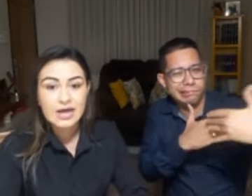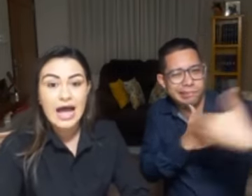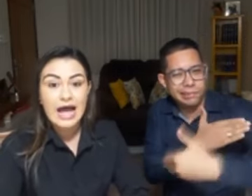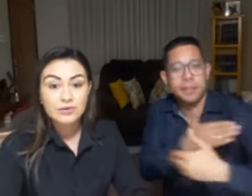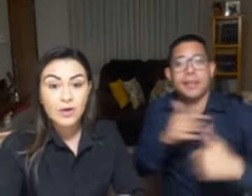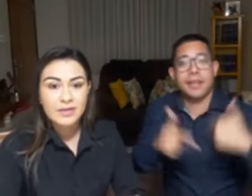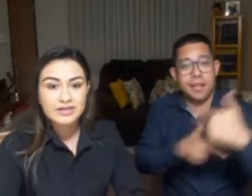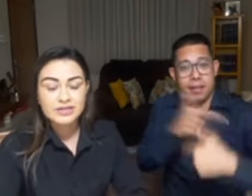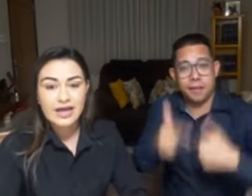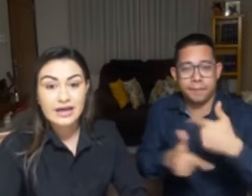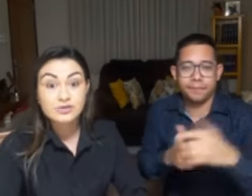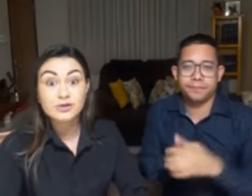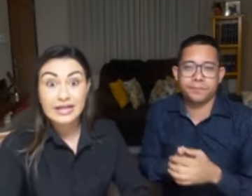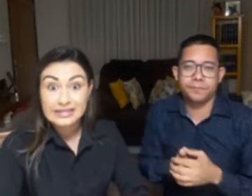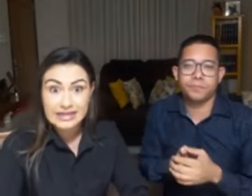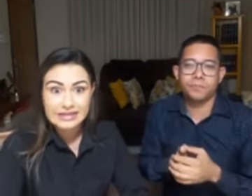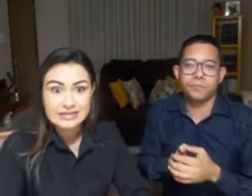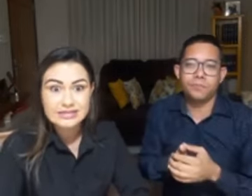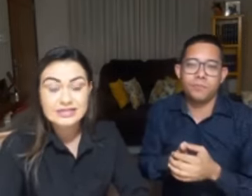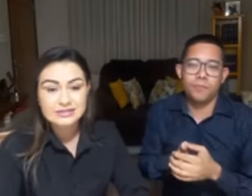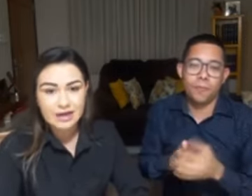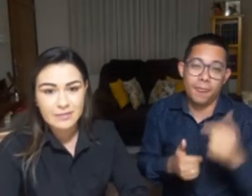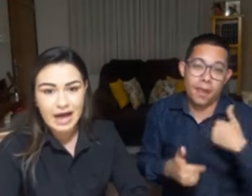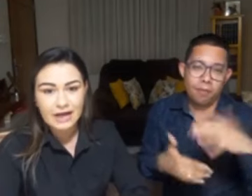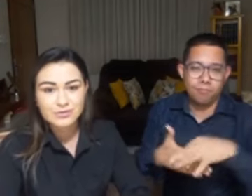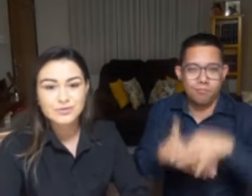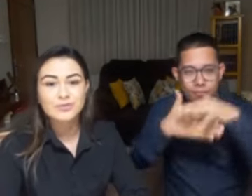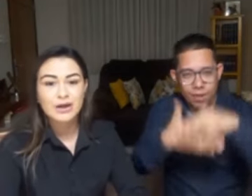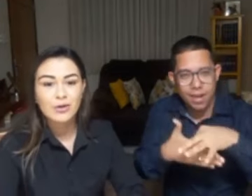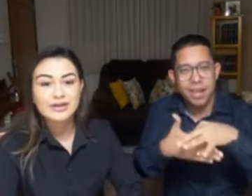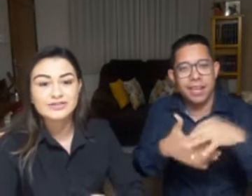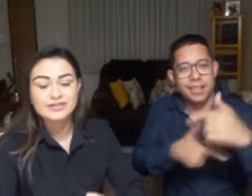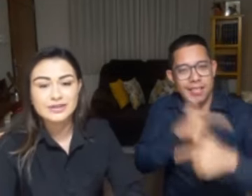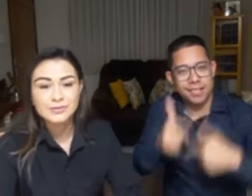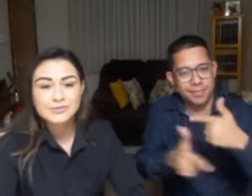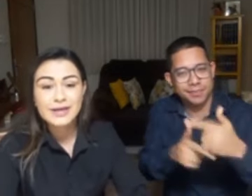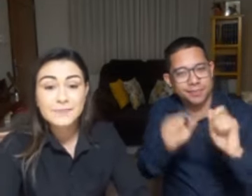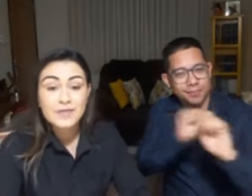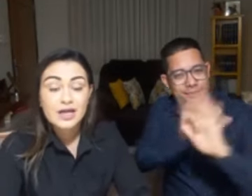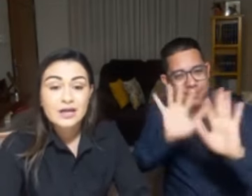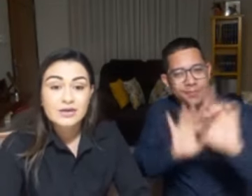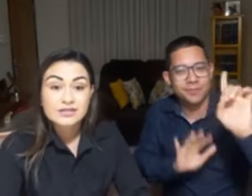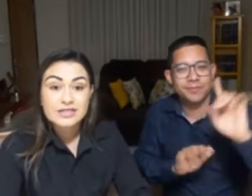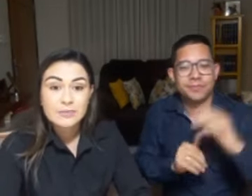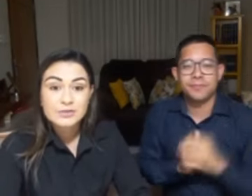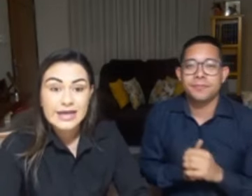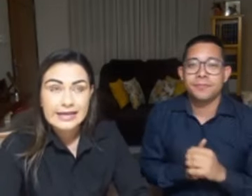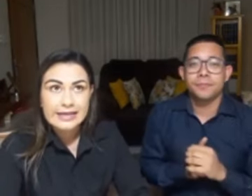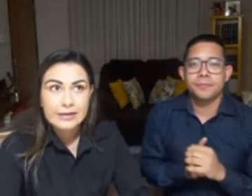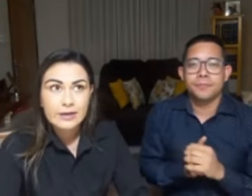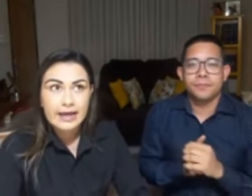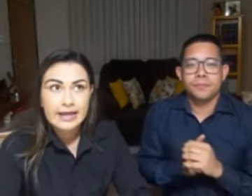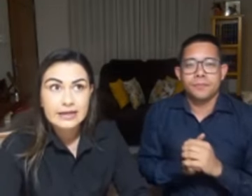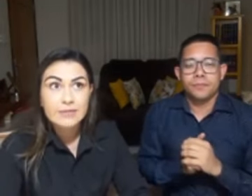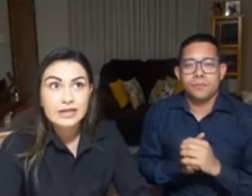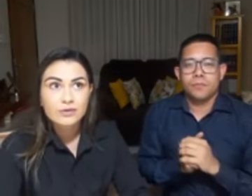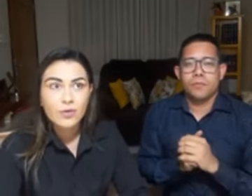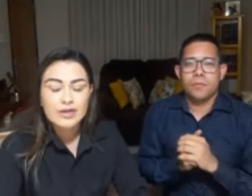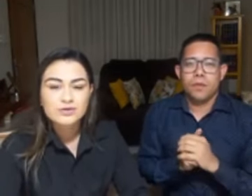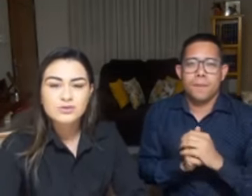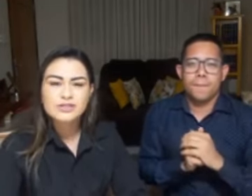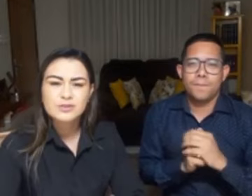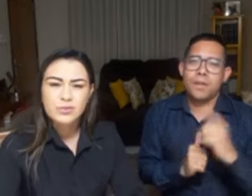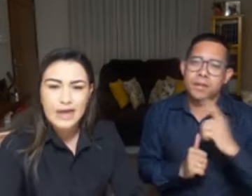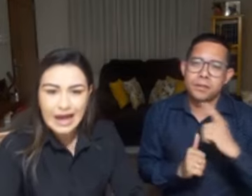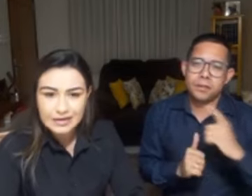trabalhando. Atualmente estou na liderança desse trabalho, tudo para a glória de Deus, né. Nós temos aí trabalhando com